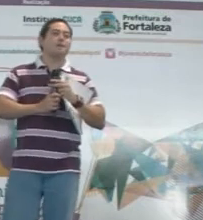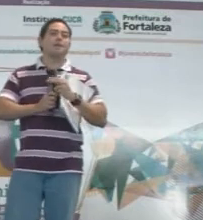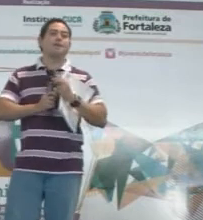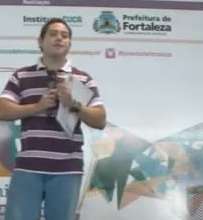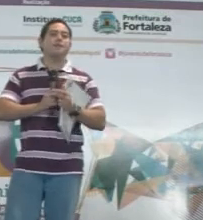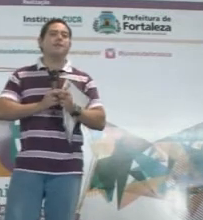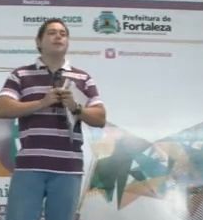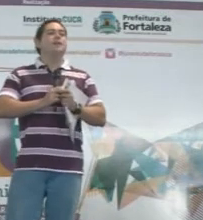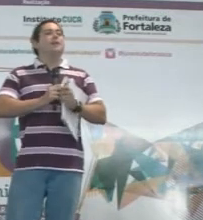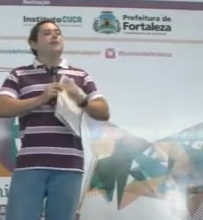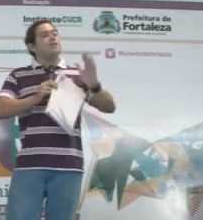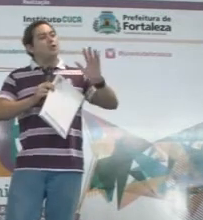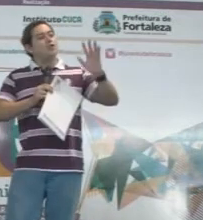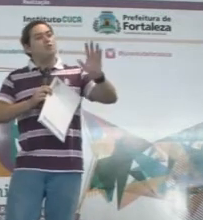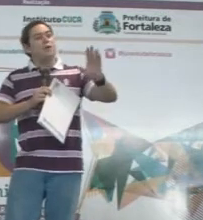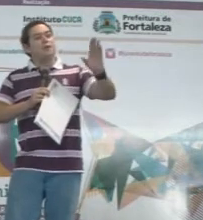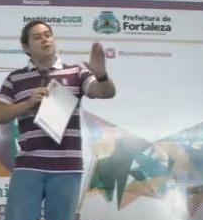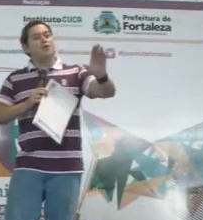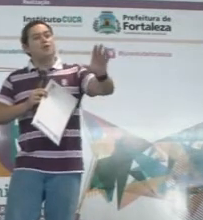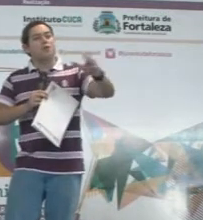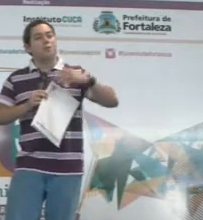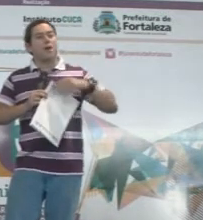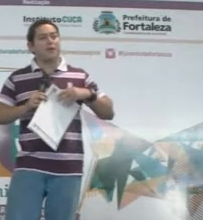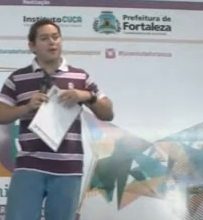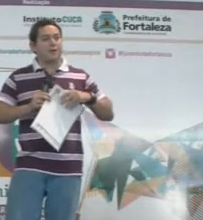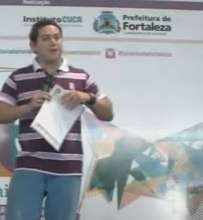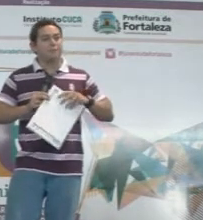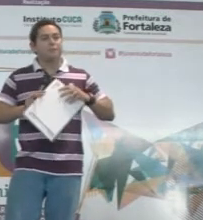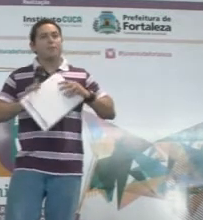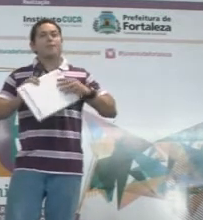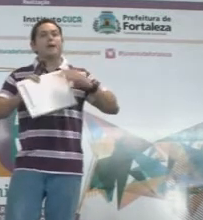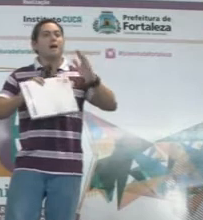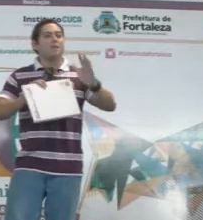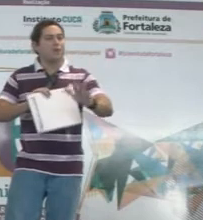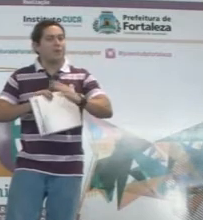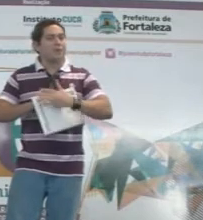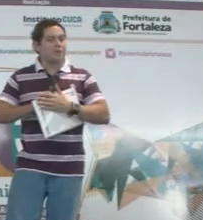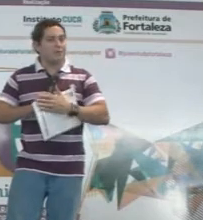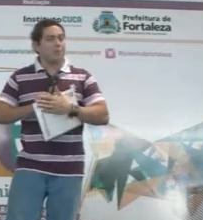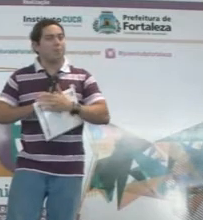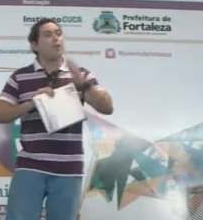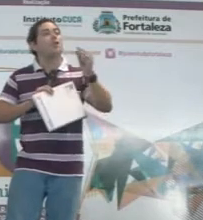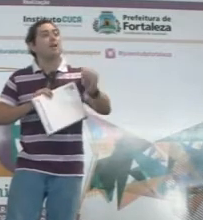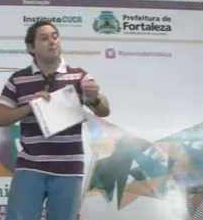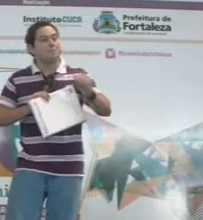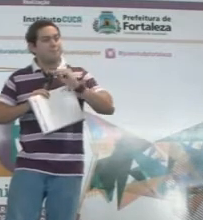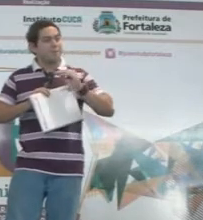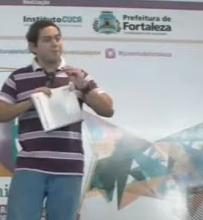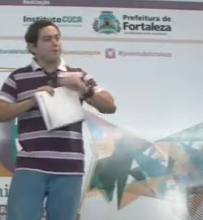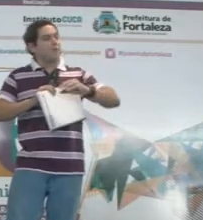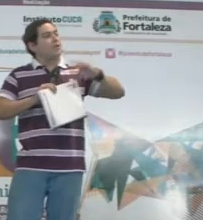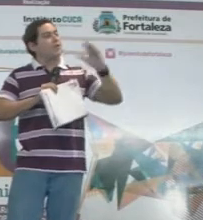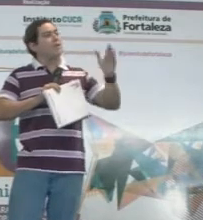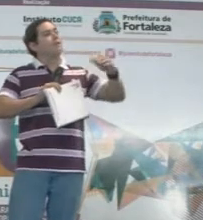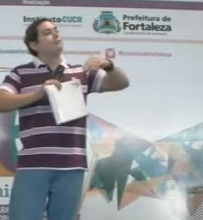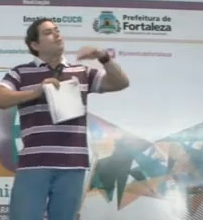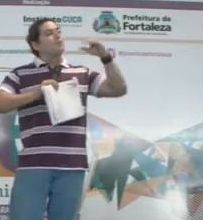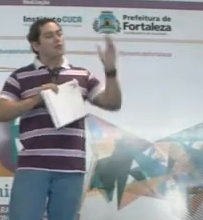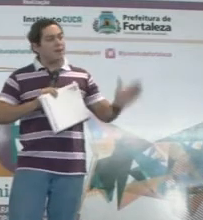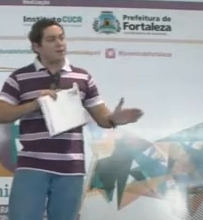e mesmo assim existe uma que a gente usa como referência, a Revolução Francesa. Por quê?